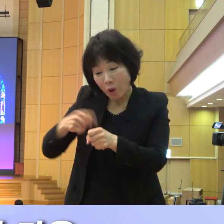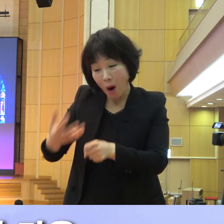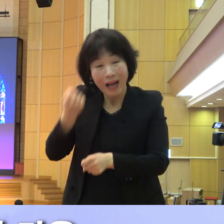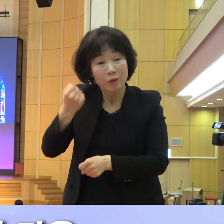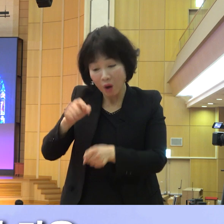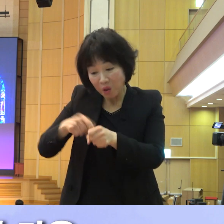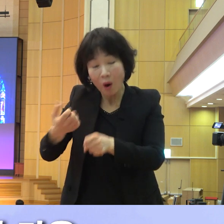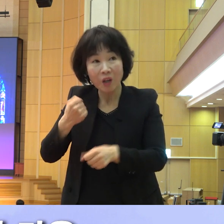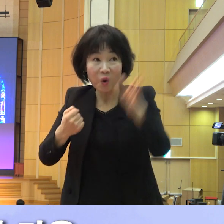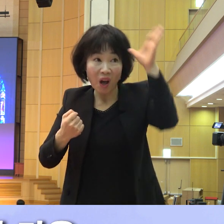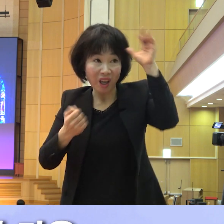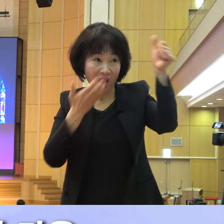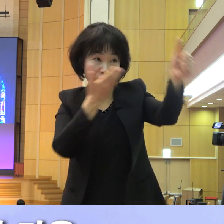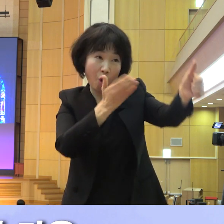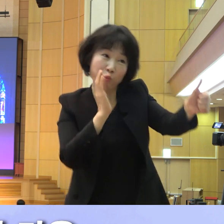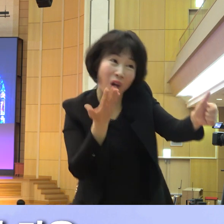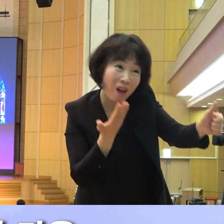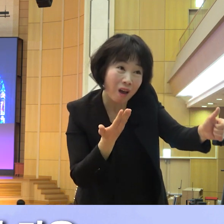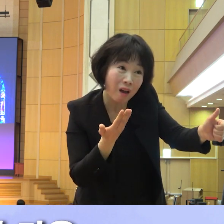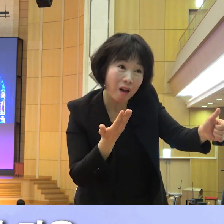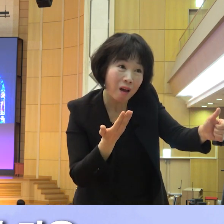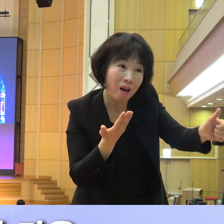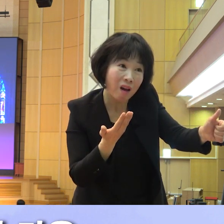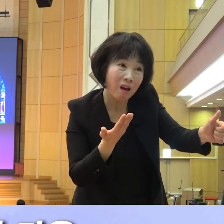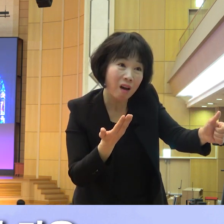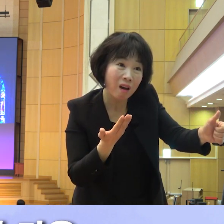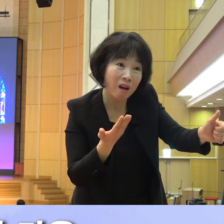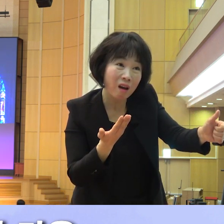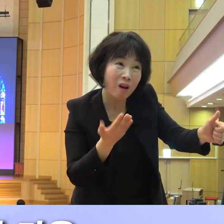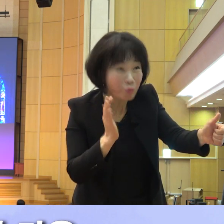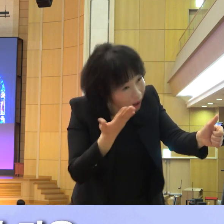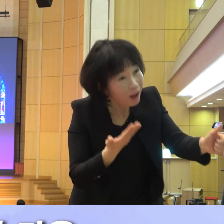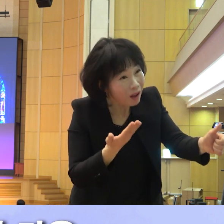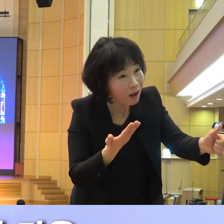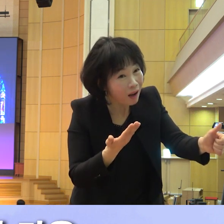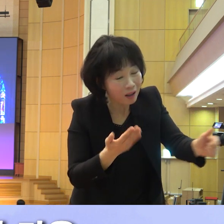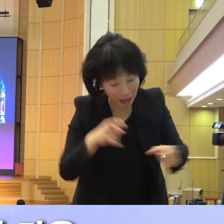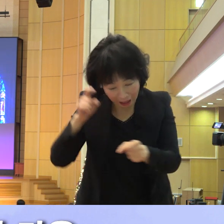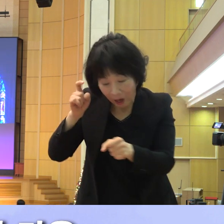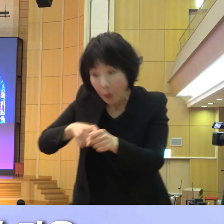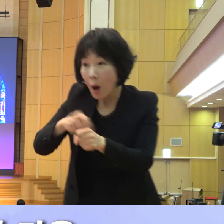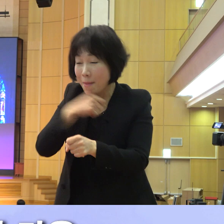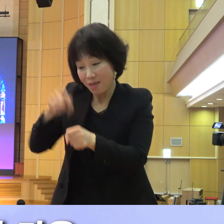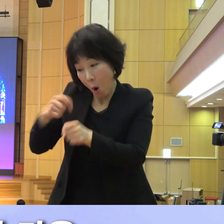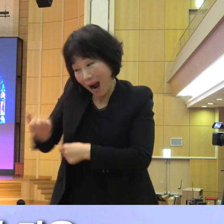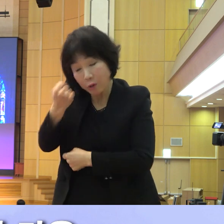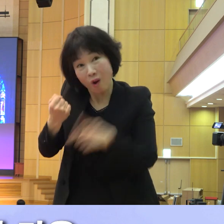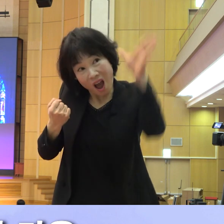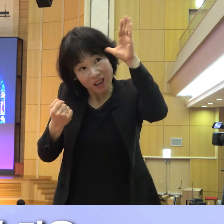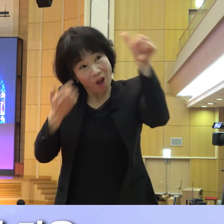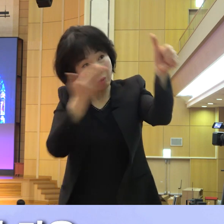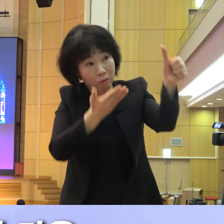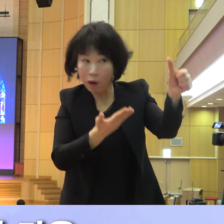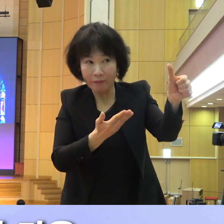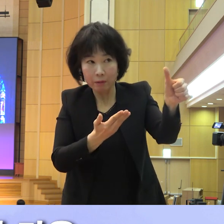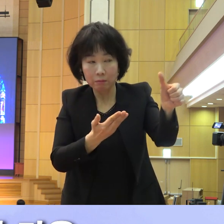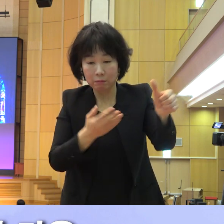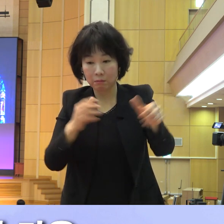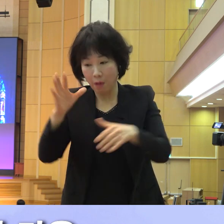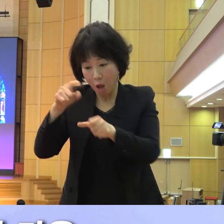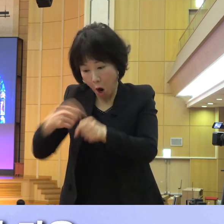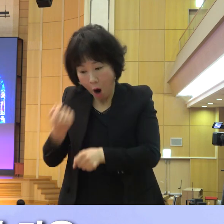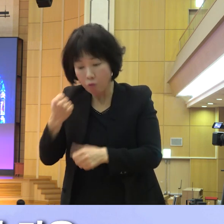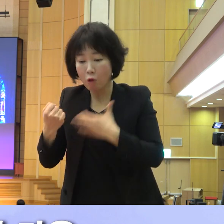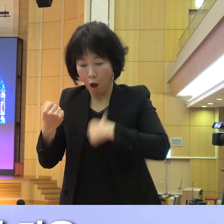어찌 개들에게 줄 수 있겠습니까? 그러면 그 자녀의 떡을 받으려면 개가 되면 안 되고 자녀가 되어야 된다는 걸